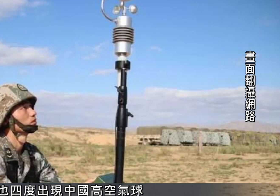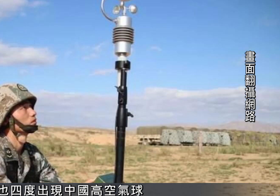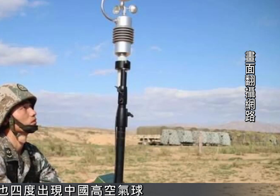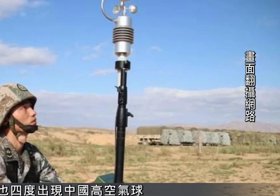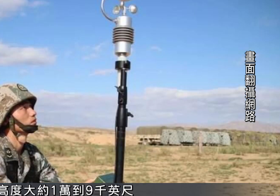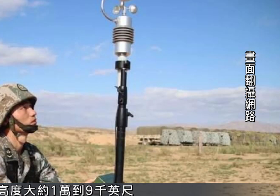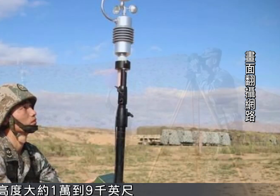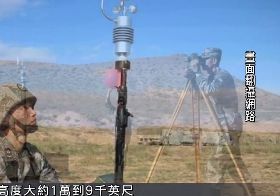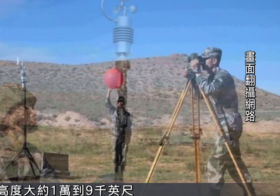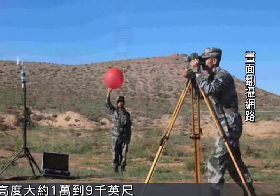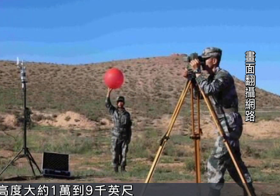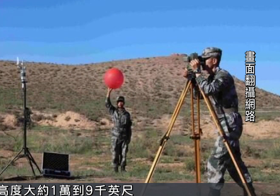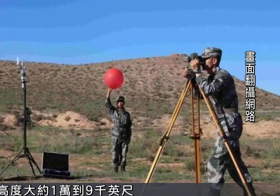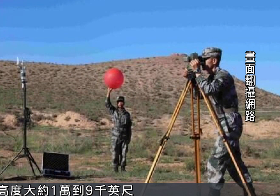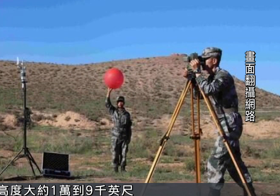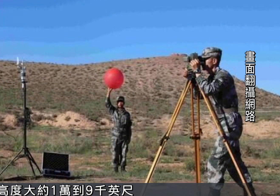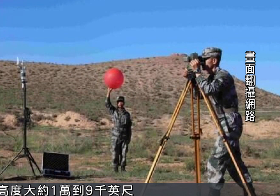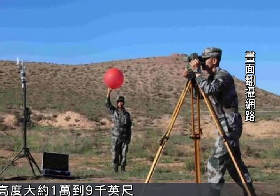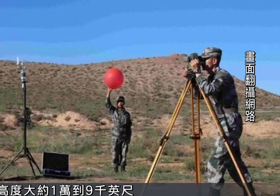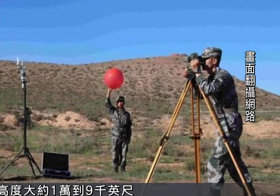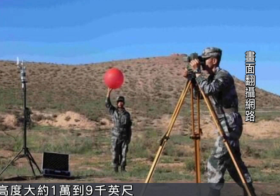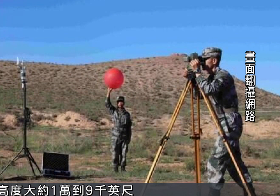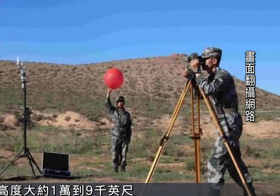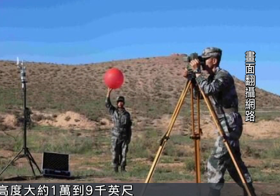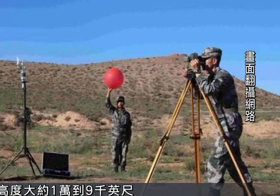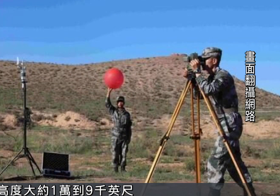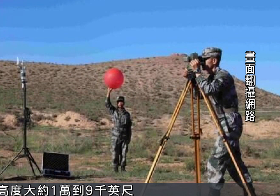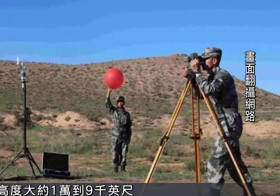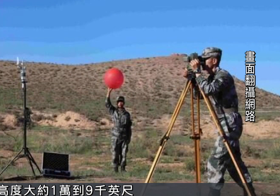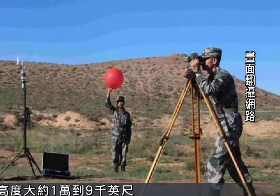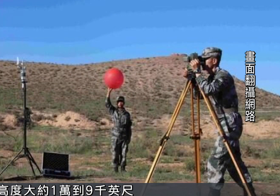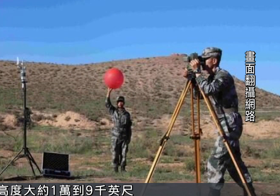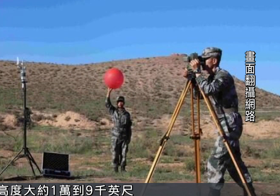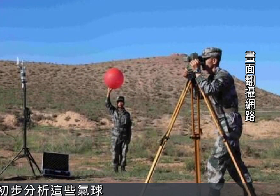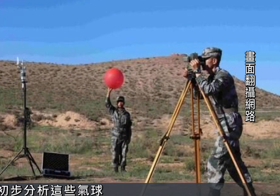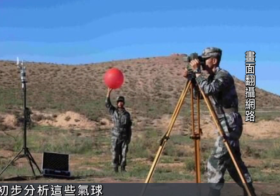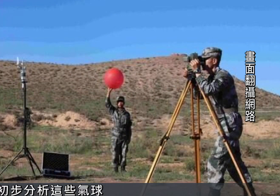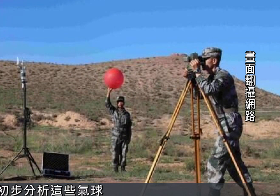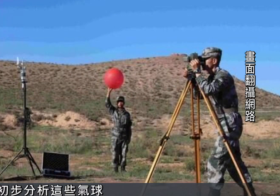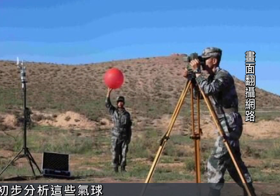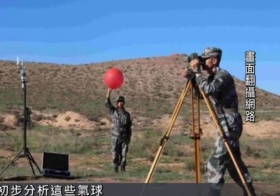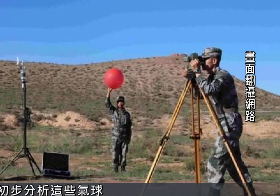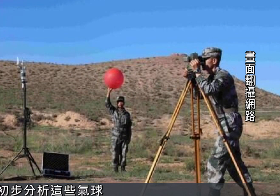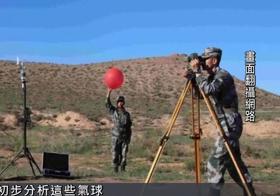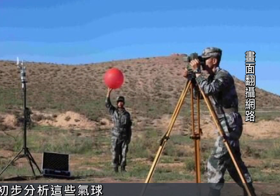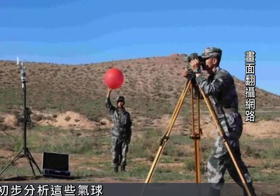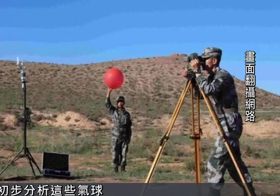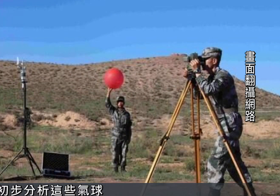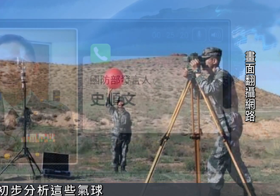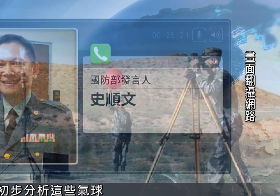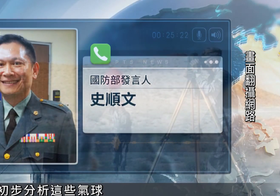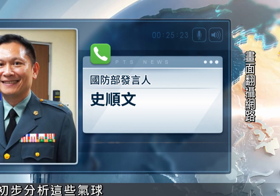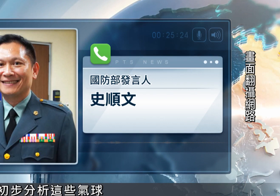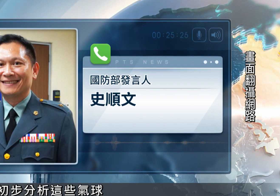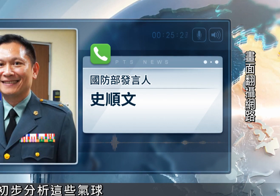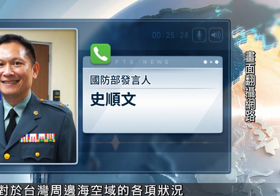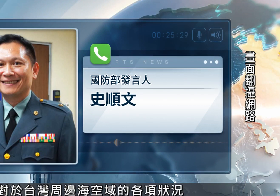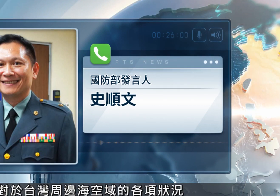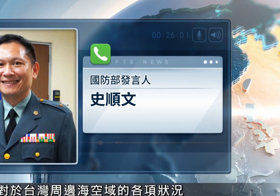约10000到9000英尺。国防部证实这项消息，初步分析这些气球是用来做气象或科学研究。 对于台湾周边